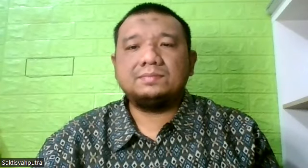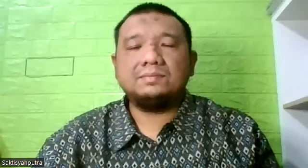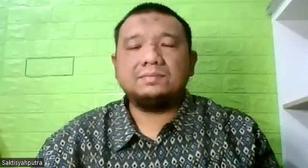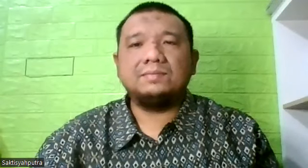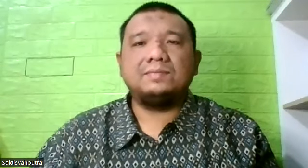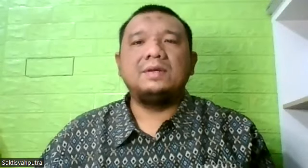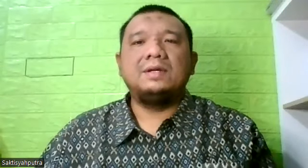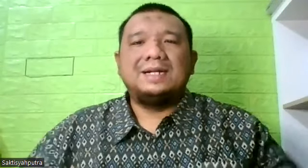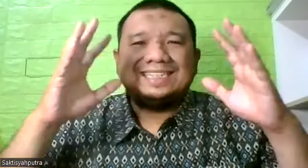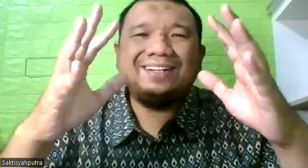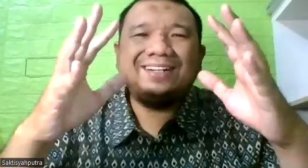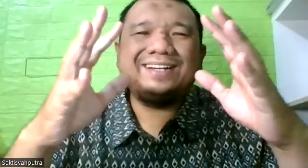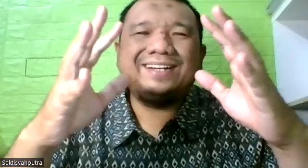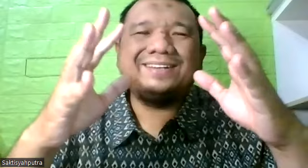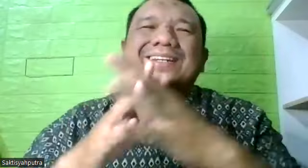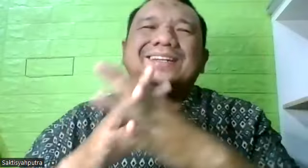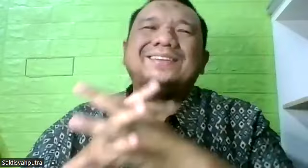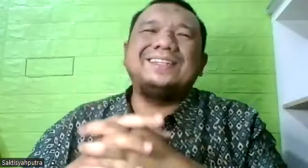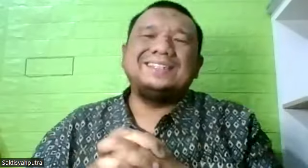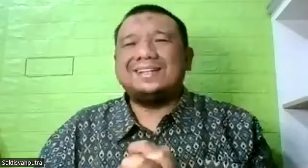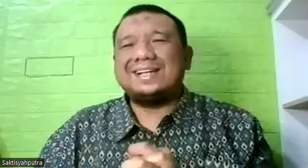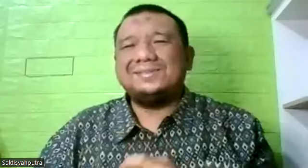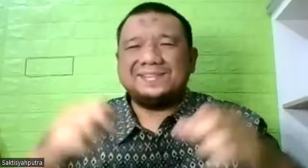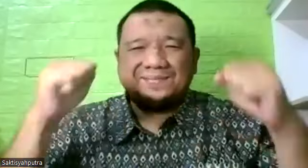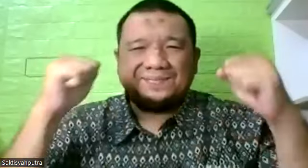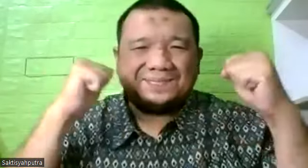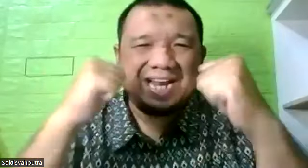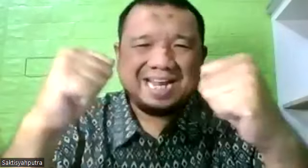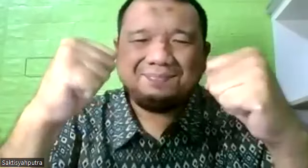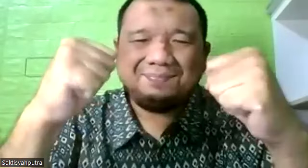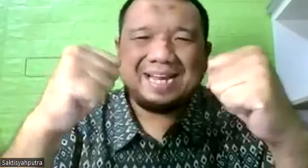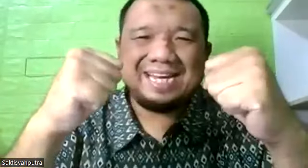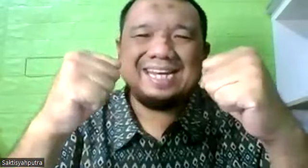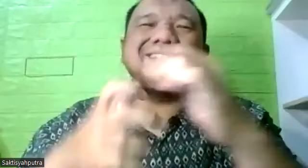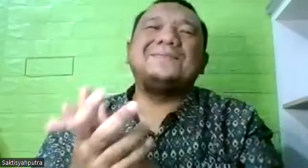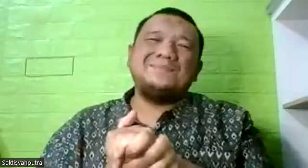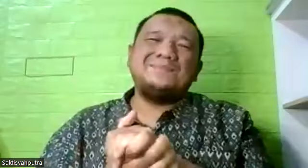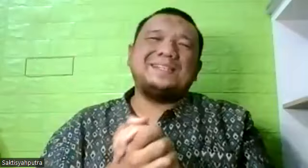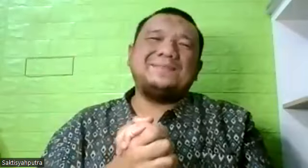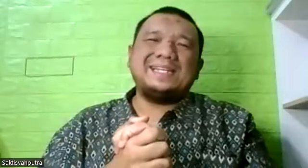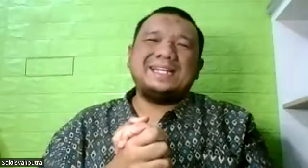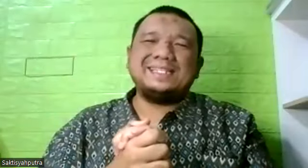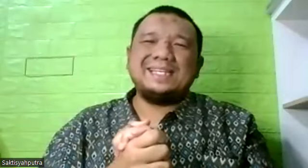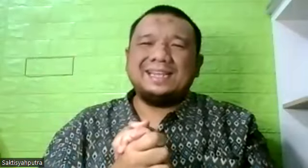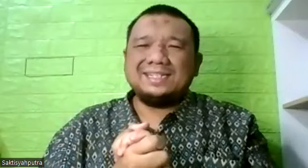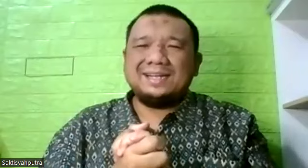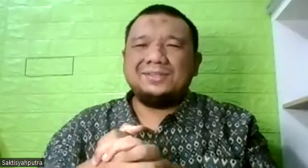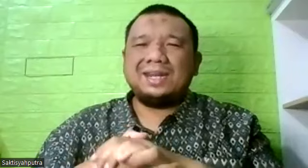Assalamualaikum warahmatullahi wabarakatuh semangat pagi Jumpa lagi bersama saya Sakti Syahputra di channel YouTube